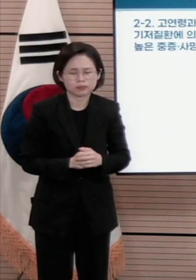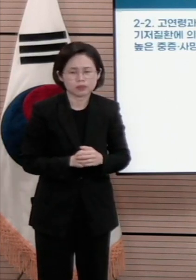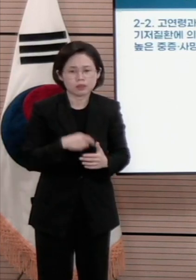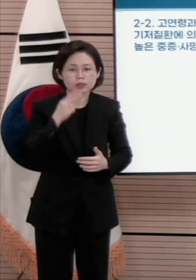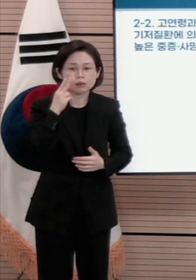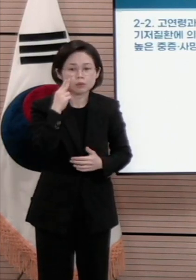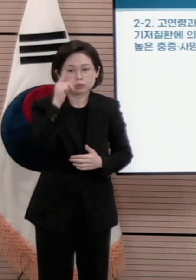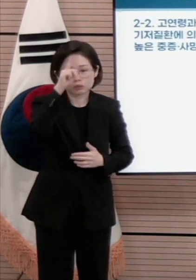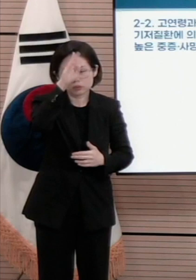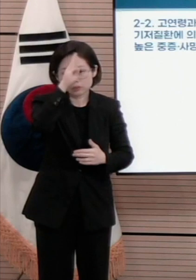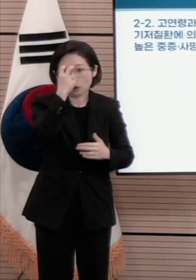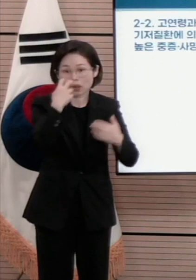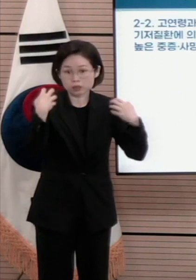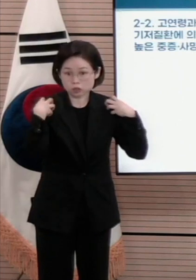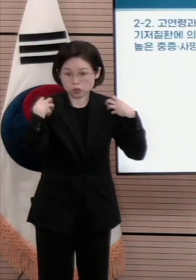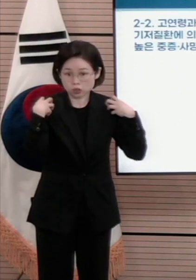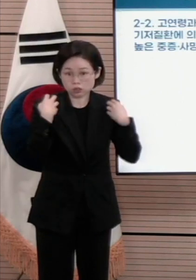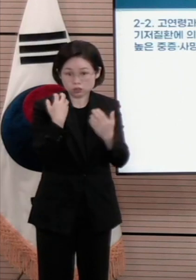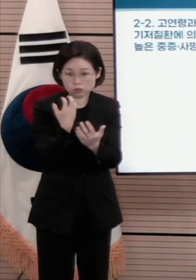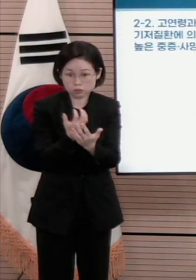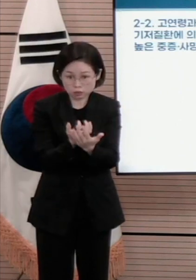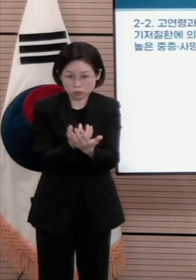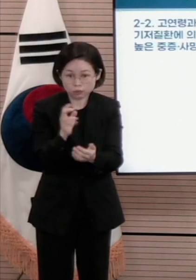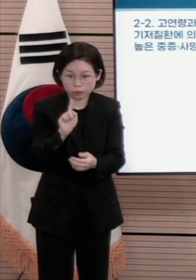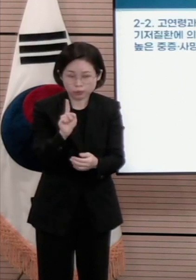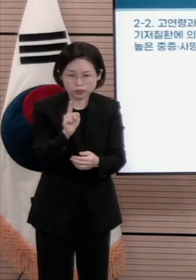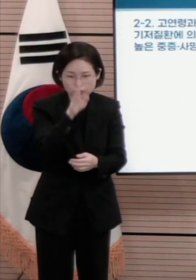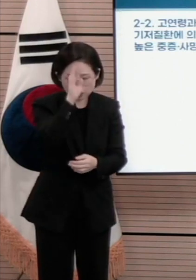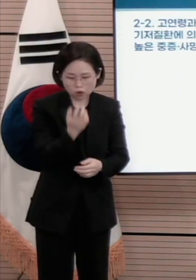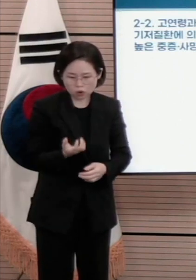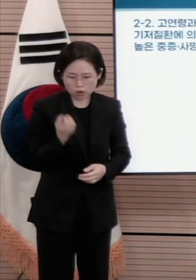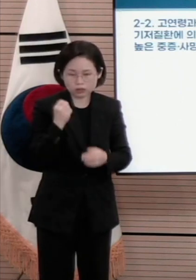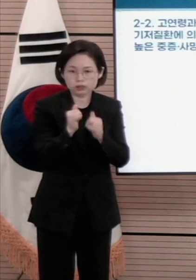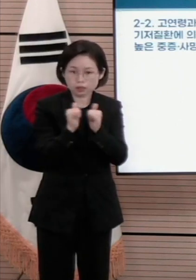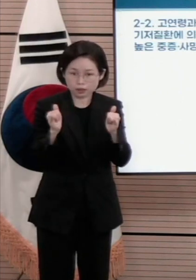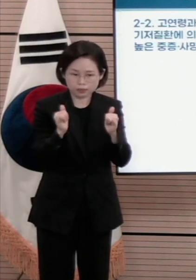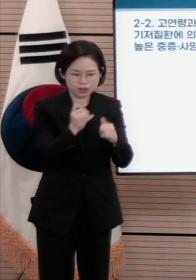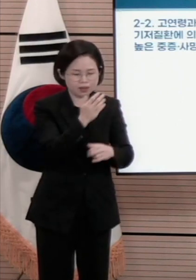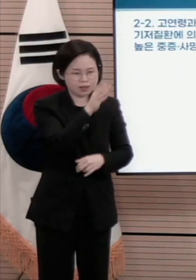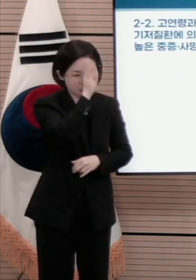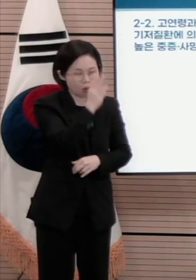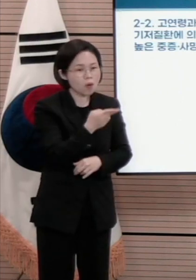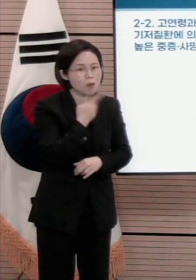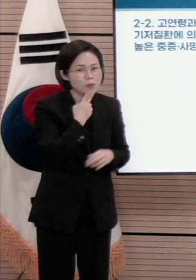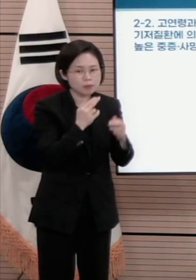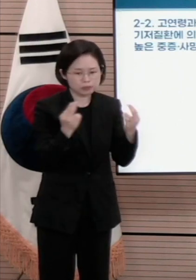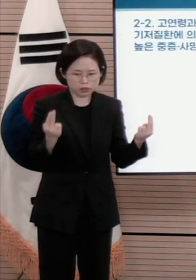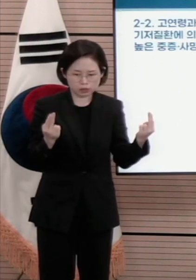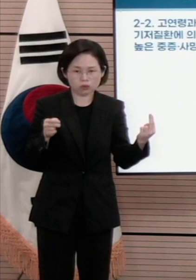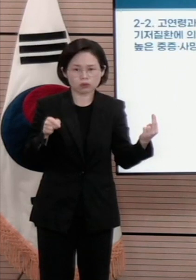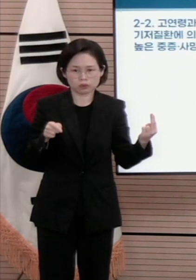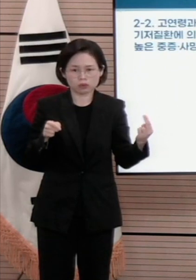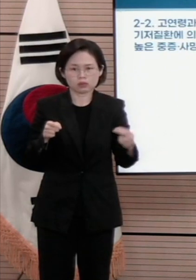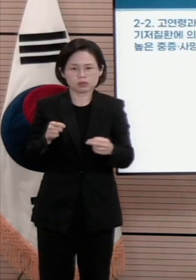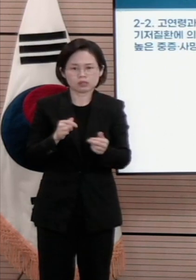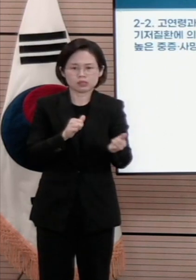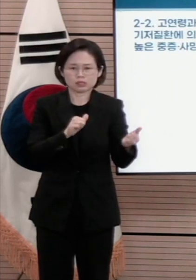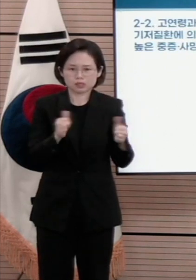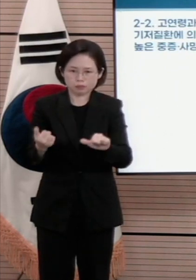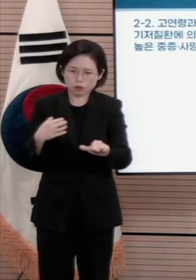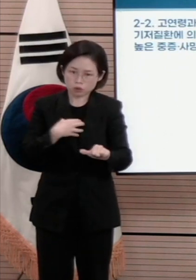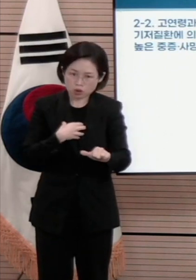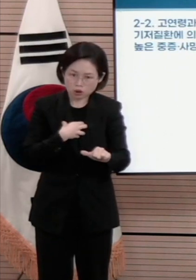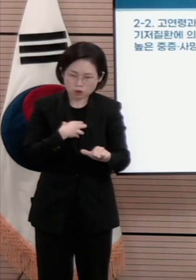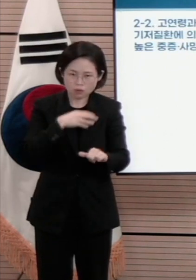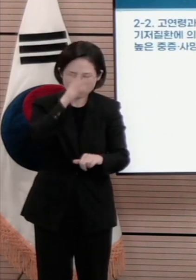CDC의 분석 결과에 따르면 이 기저질환 보유자는 기저질환이 없는 군에 비해서 사망 위험이나